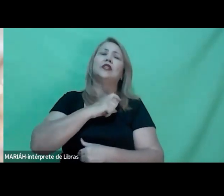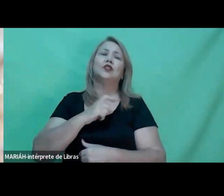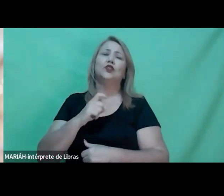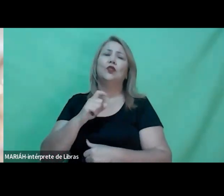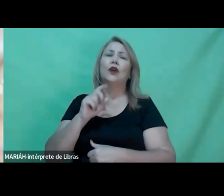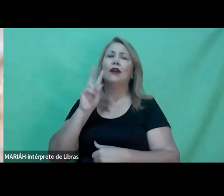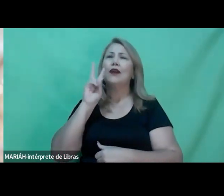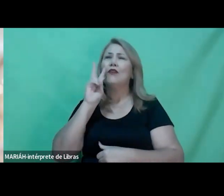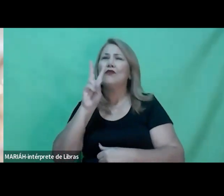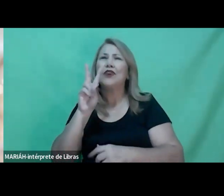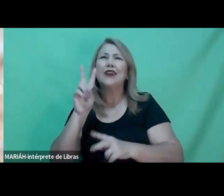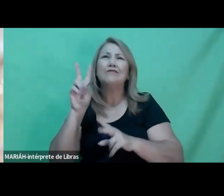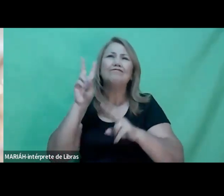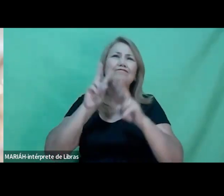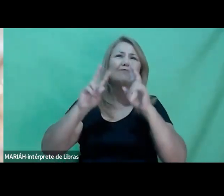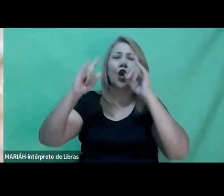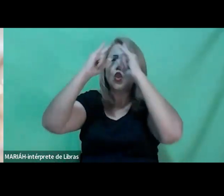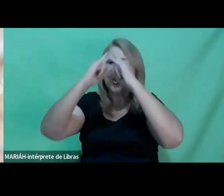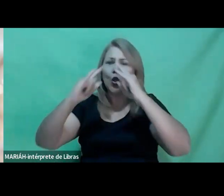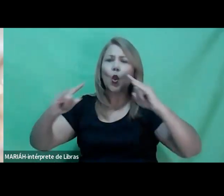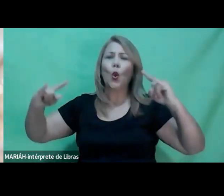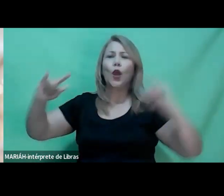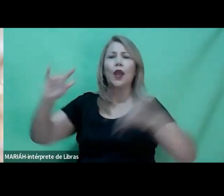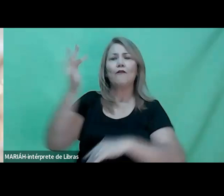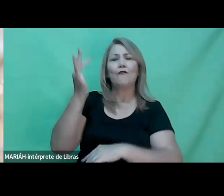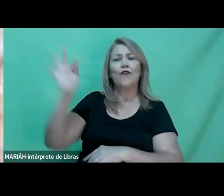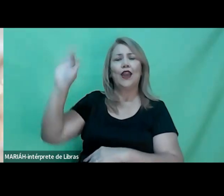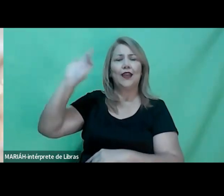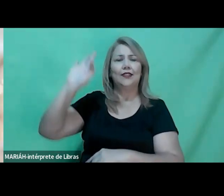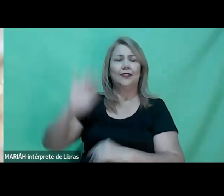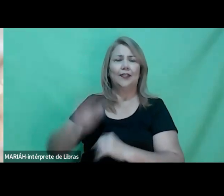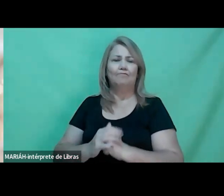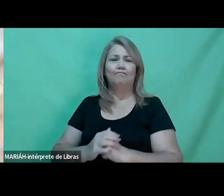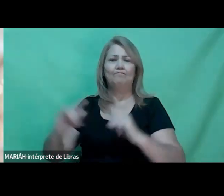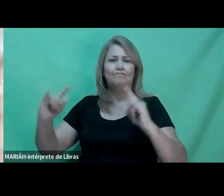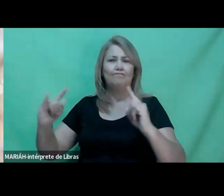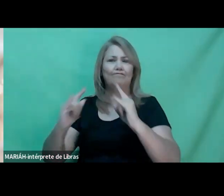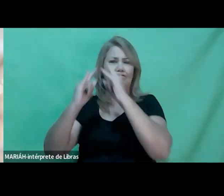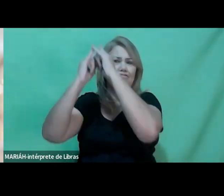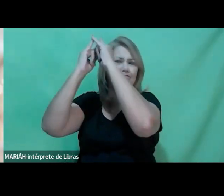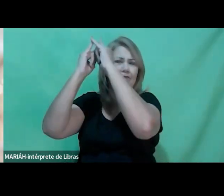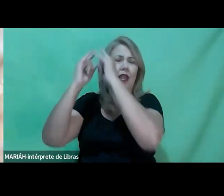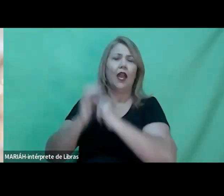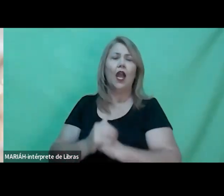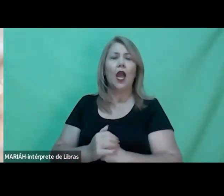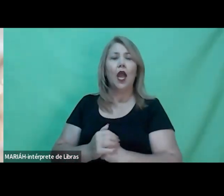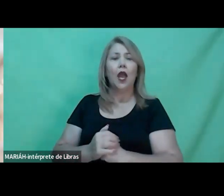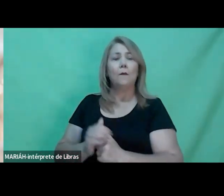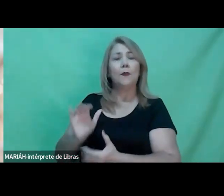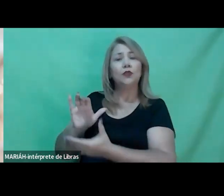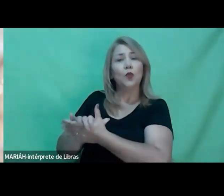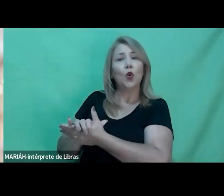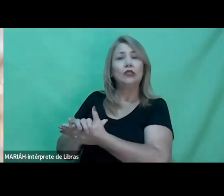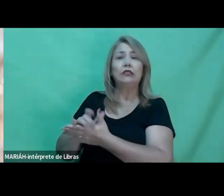majestuosidad de la Torre o a Pilar mi esposa a quien yo le escribo en la palma de